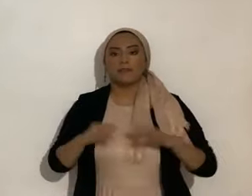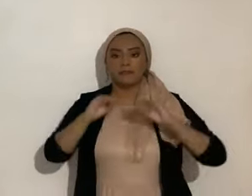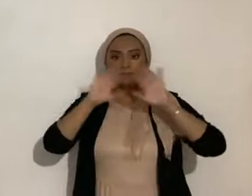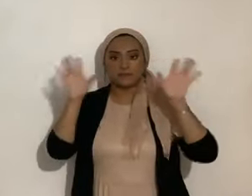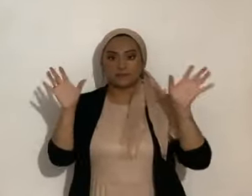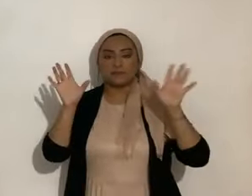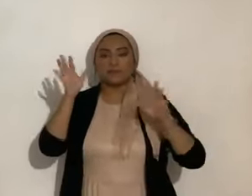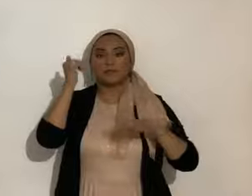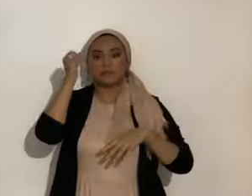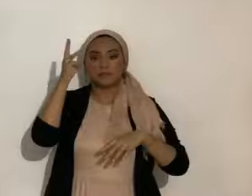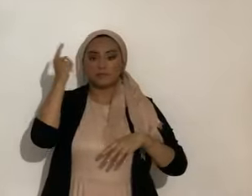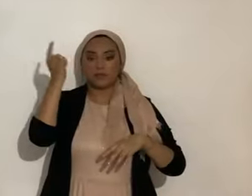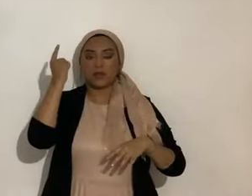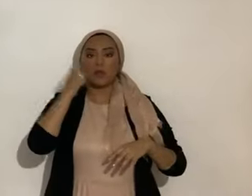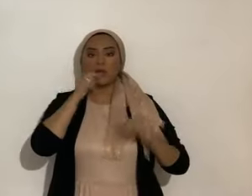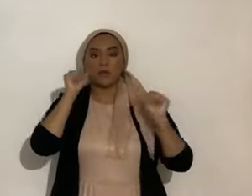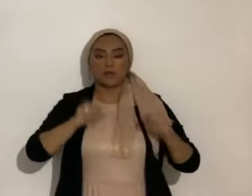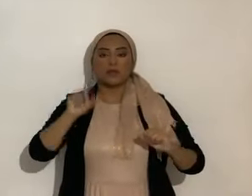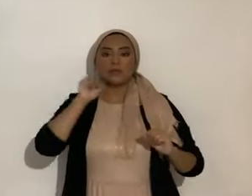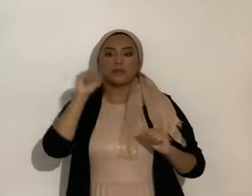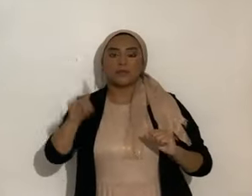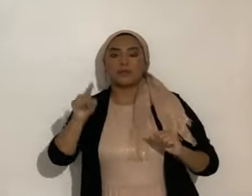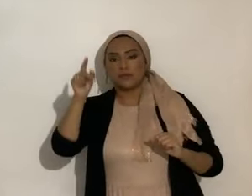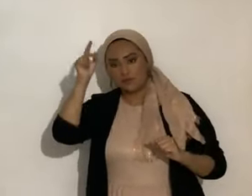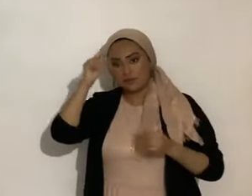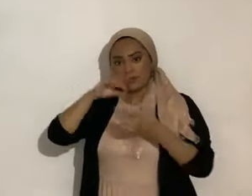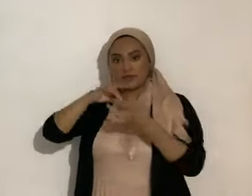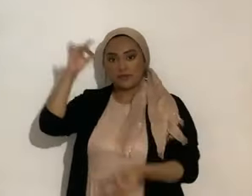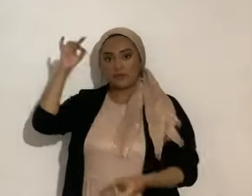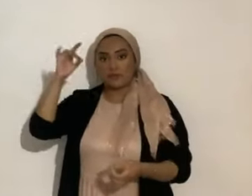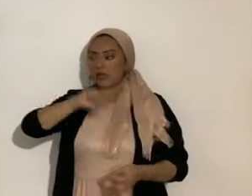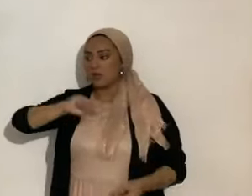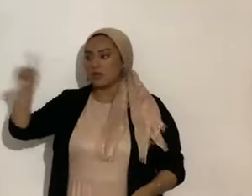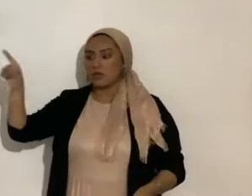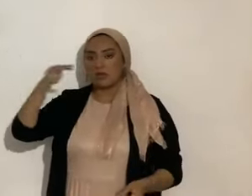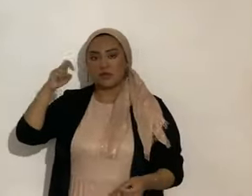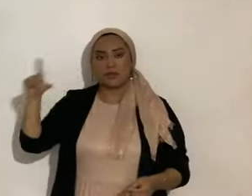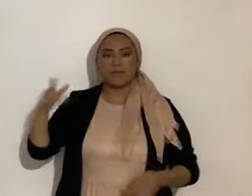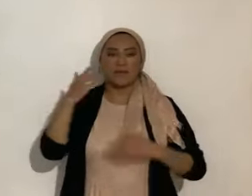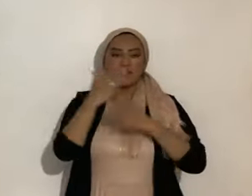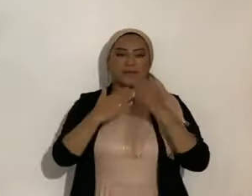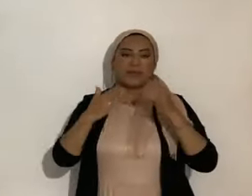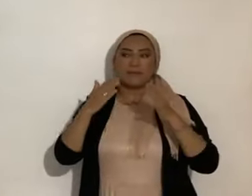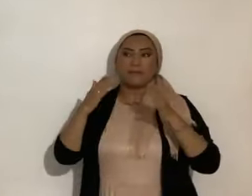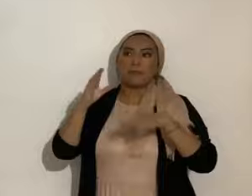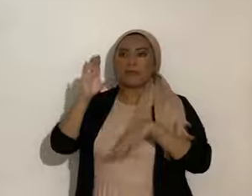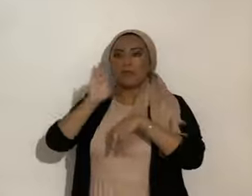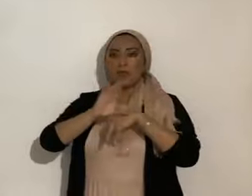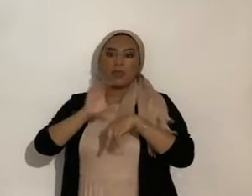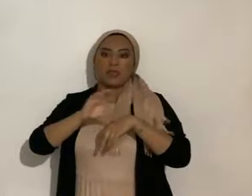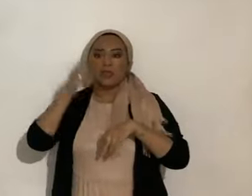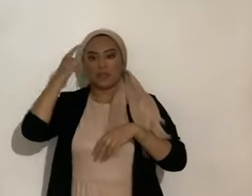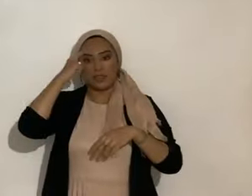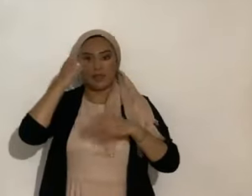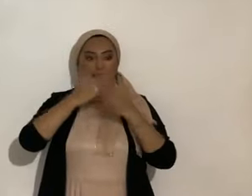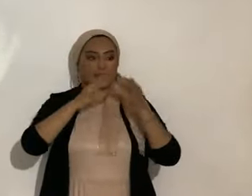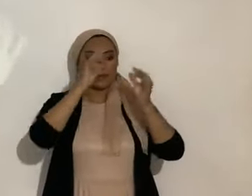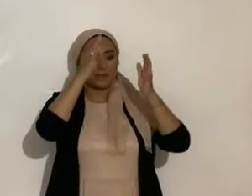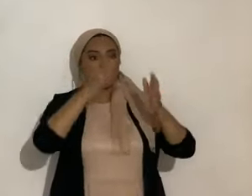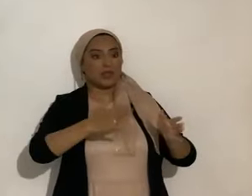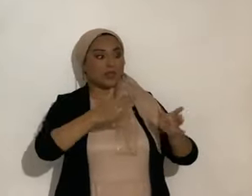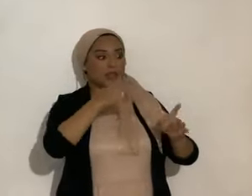aclaración, Yahshua es el único que puede mandar los demonios al abismo. Por ahí hay ciertas doctrinas que ciertos pastores pueden mandar los demonios al abismo. Nadie